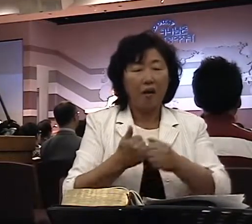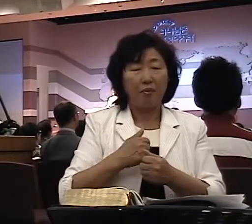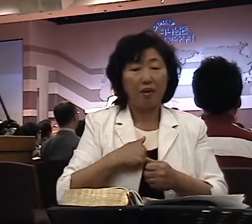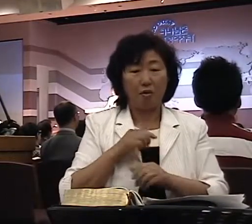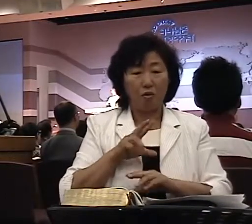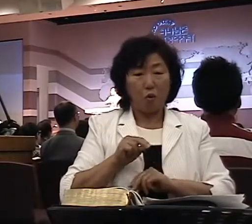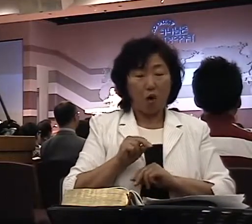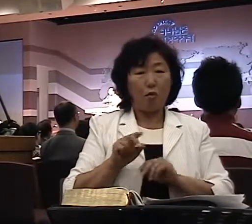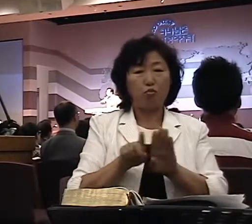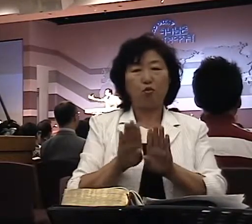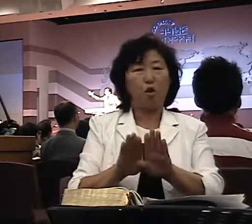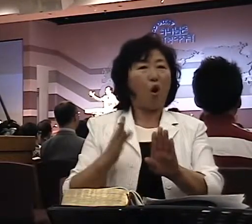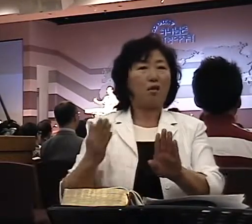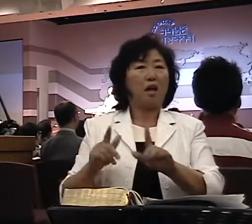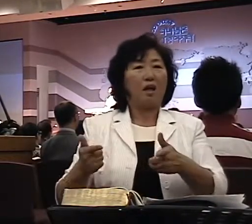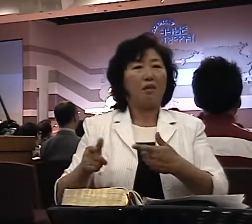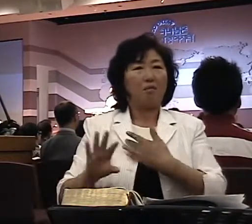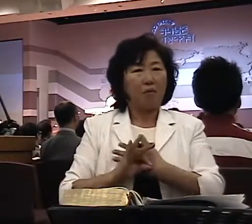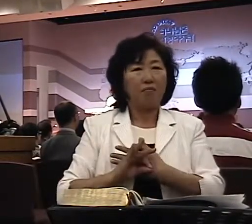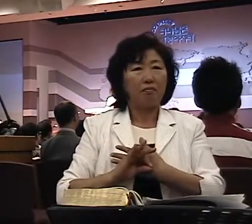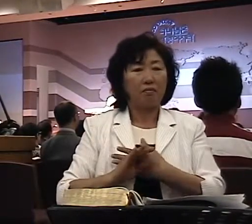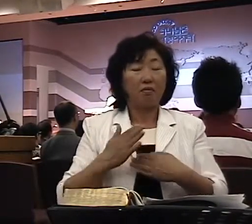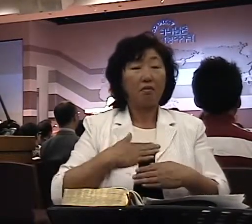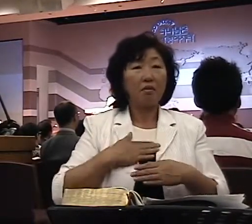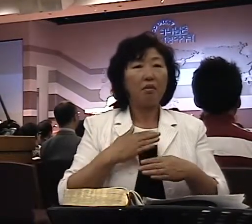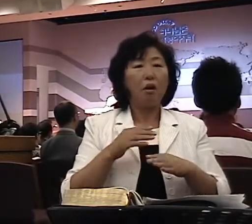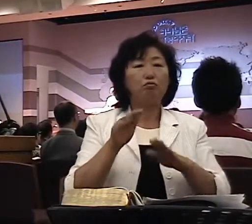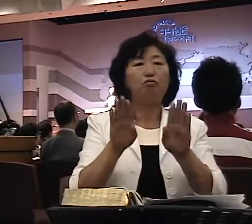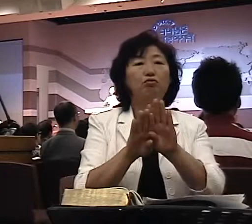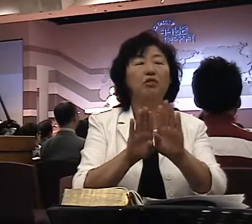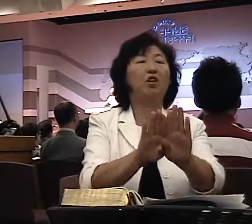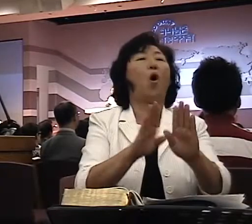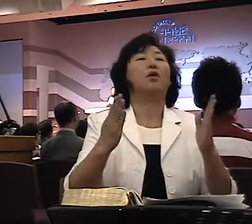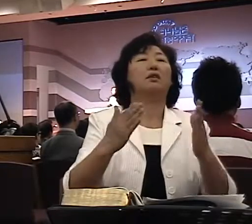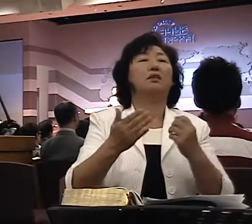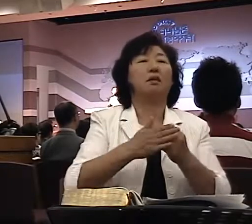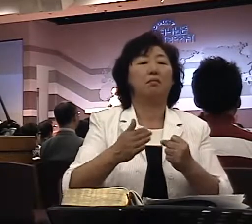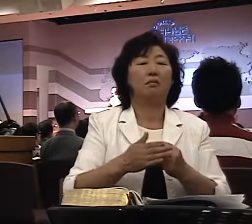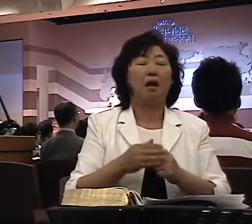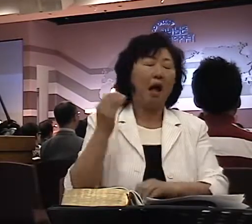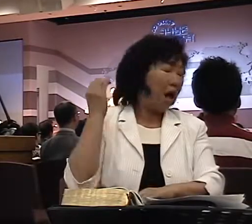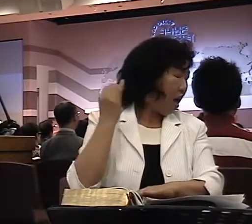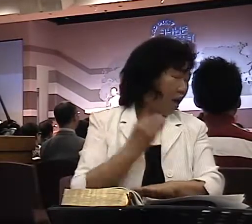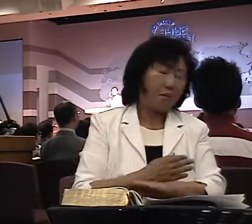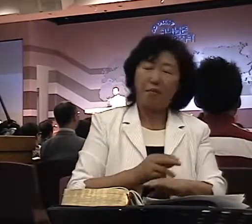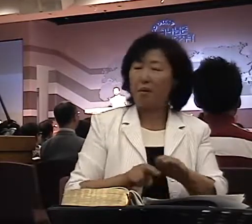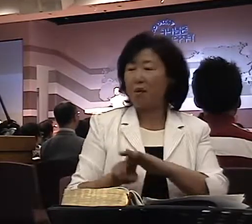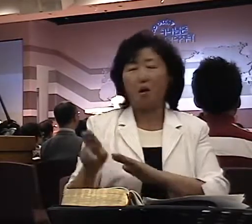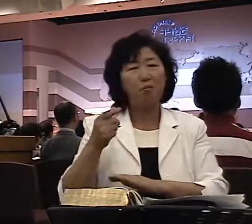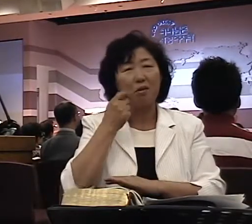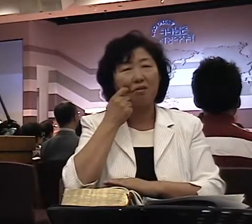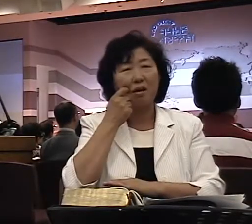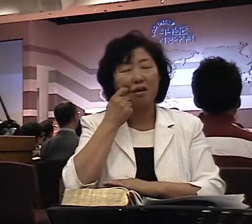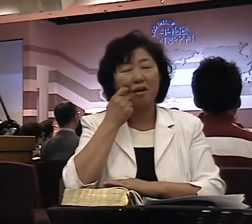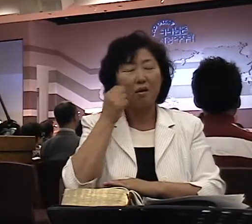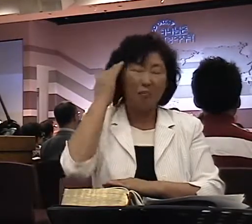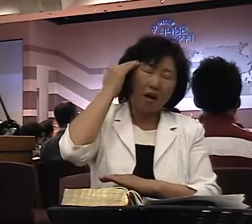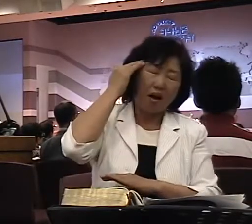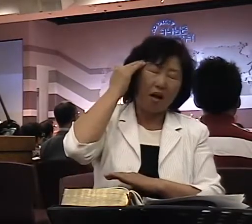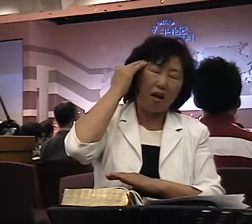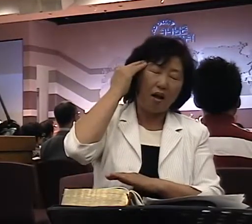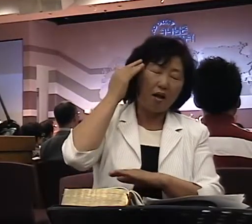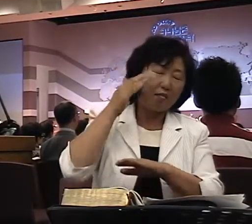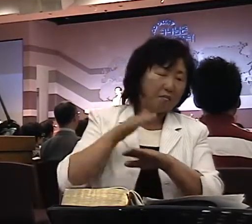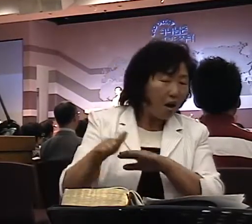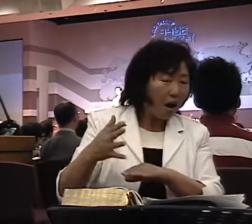되는데 내가 문을 열기 때문입니다. 할 수 없다, 피할 수 없다고 아예 피해의식을 갖고